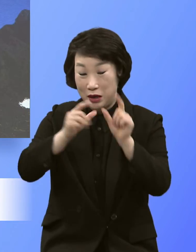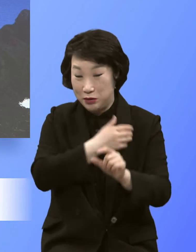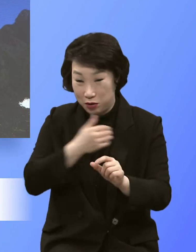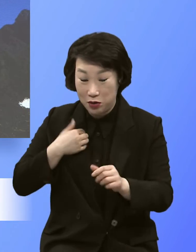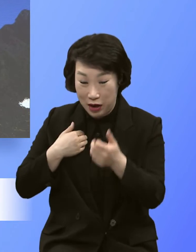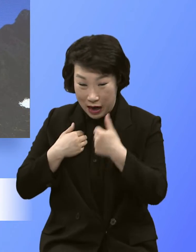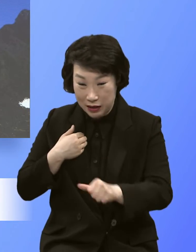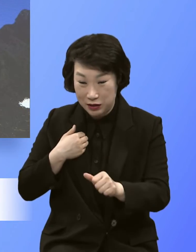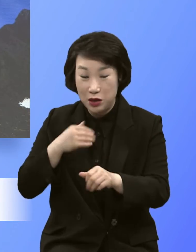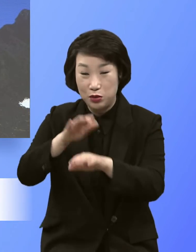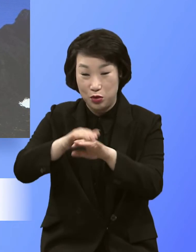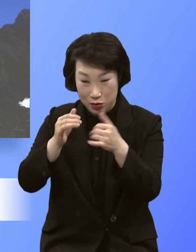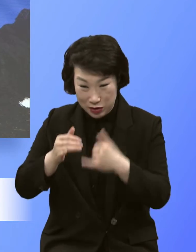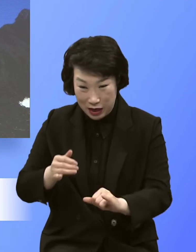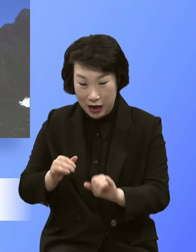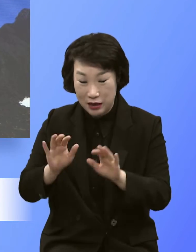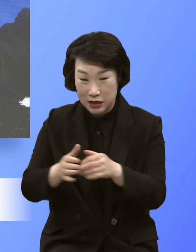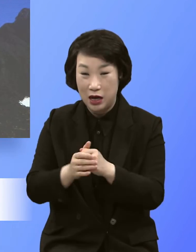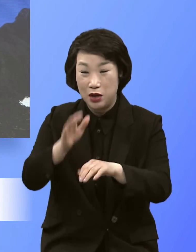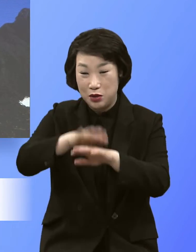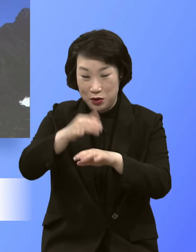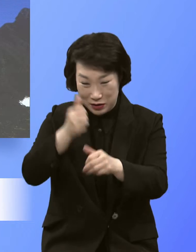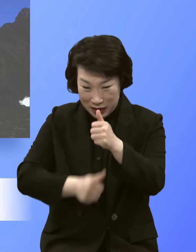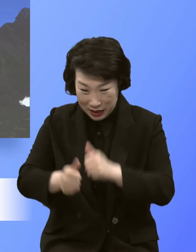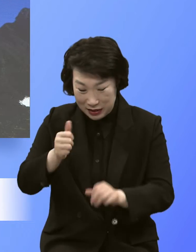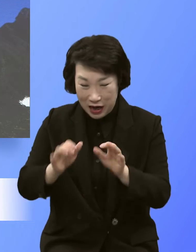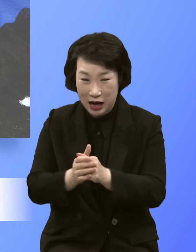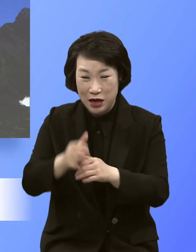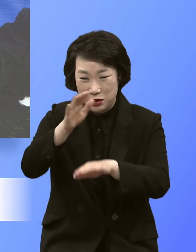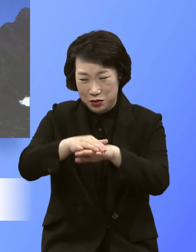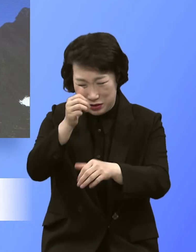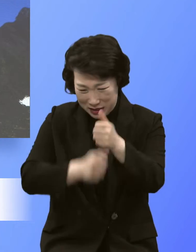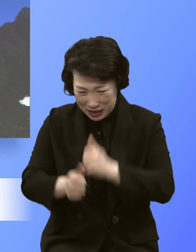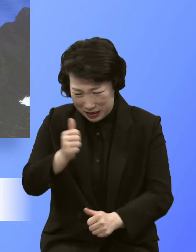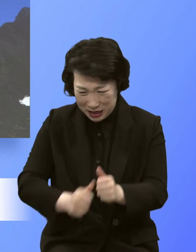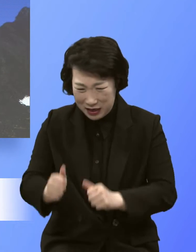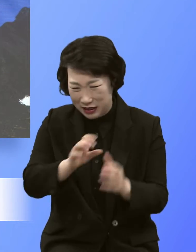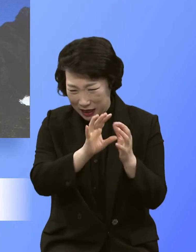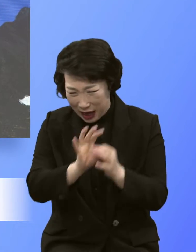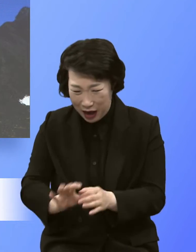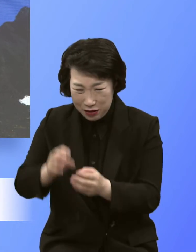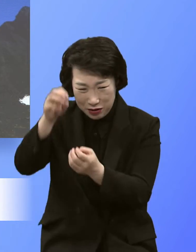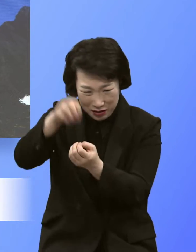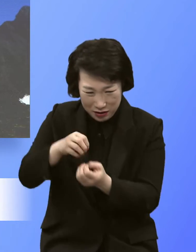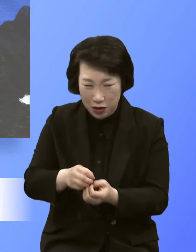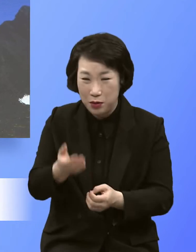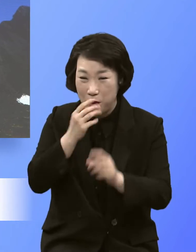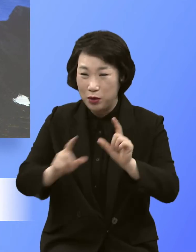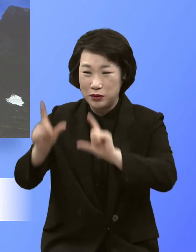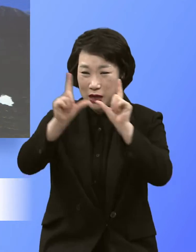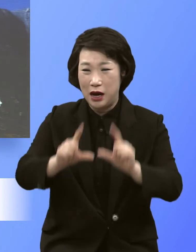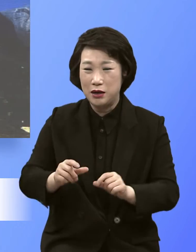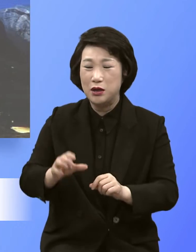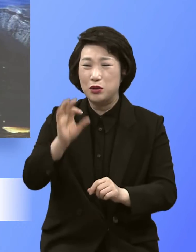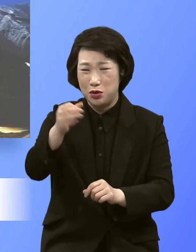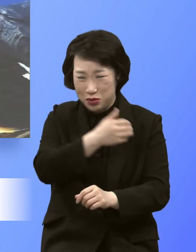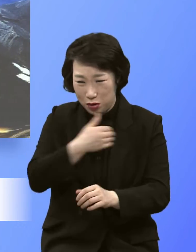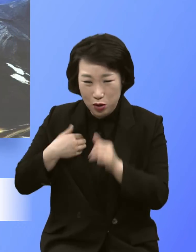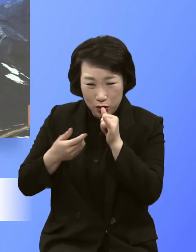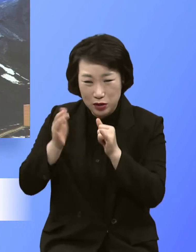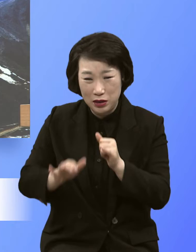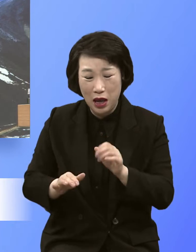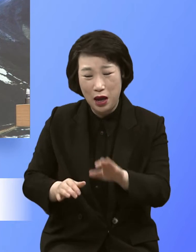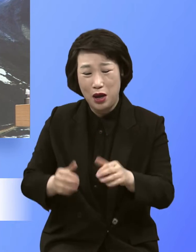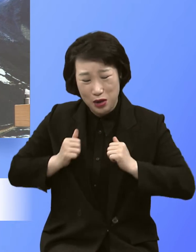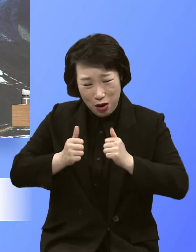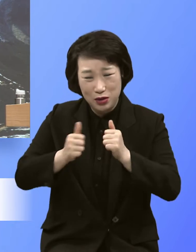아들도 먹고 손주도 먹고 증손주도 먹고 고손주도 먹고 대대로 먹고 살 양식이 많은데 왜 그렇게